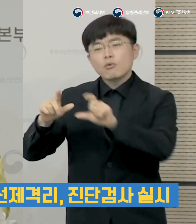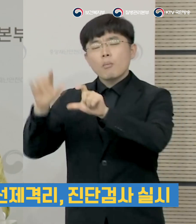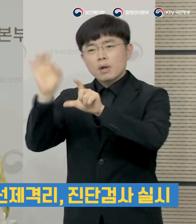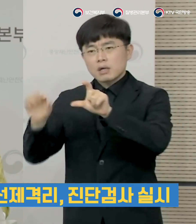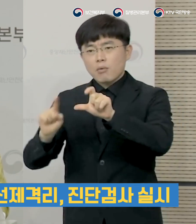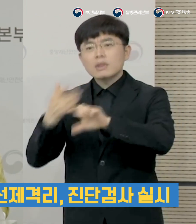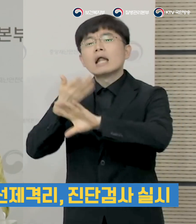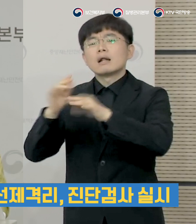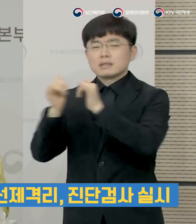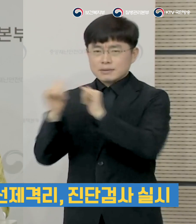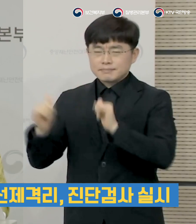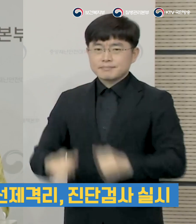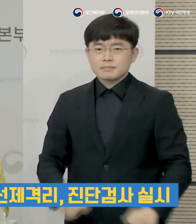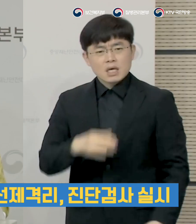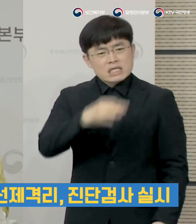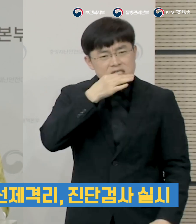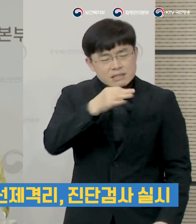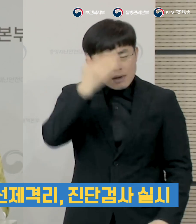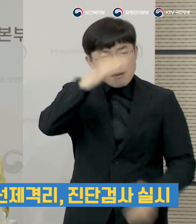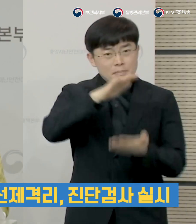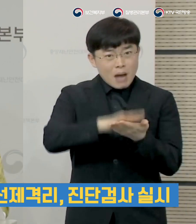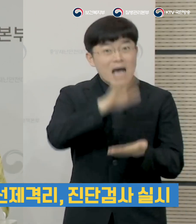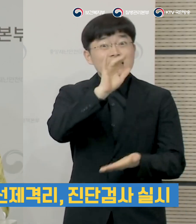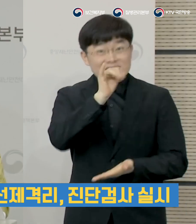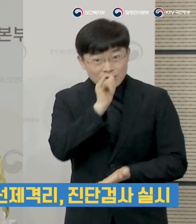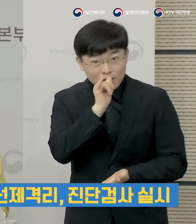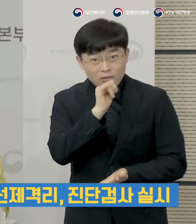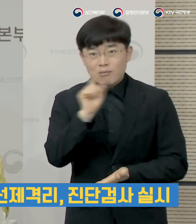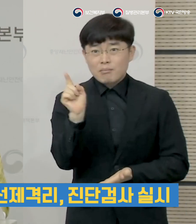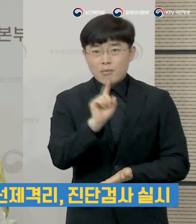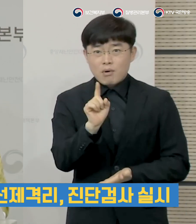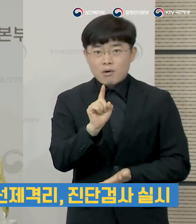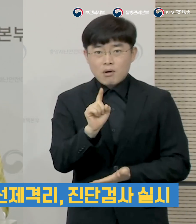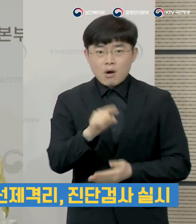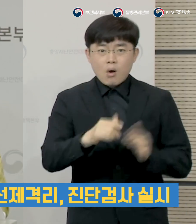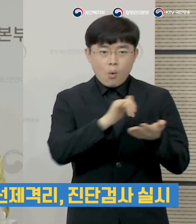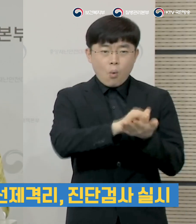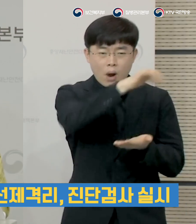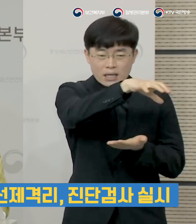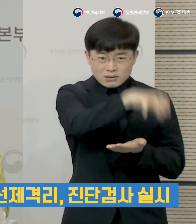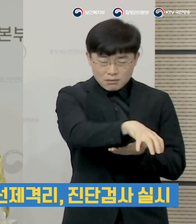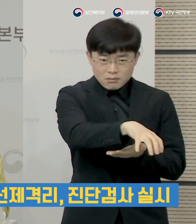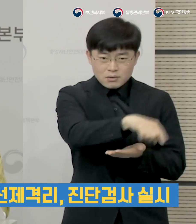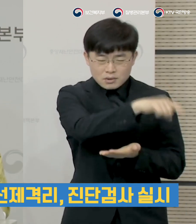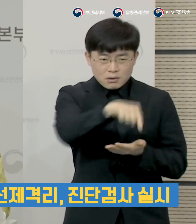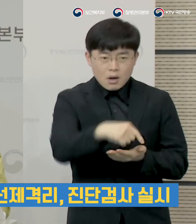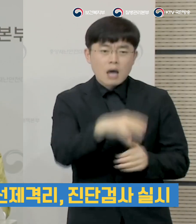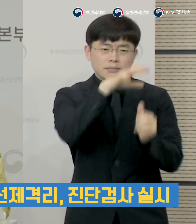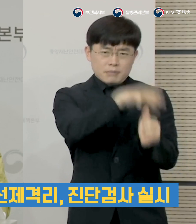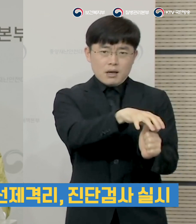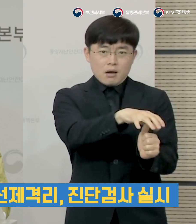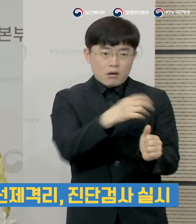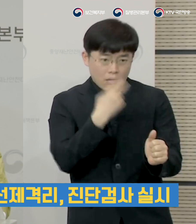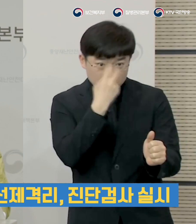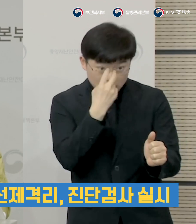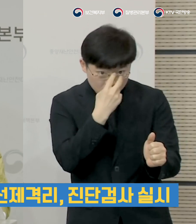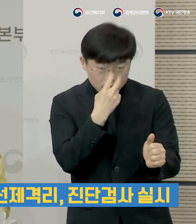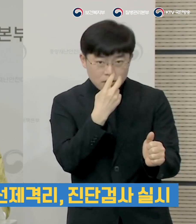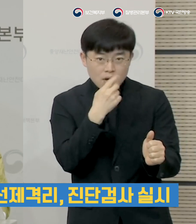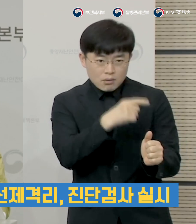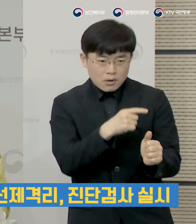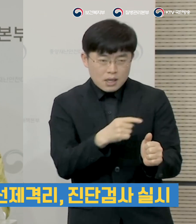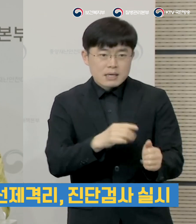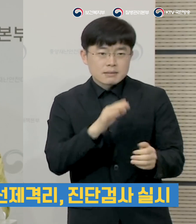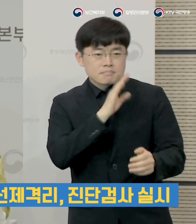국가에 상관없이 기침, 발열 등 증상이 있는 경우는 모두 공항에서 선제 격리하고 진단검사를 통해